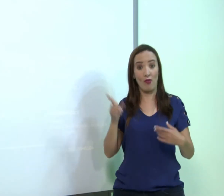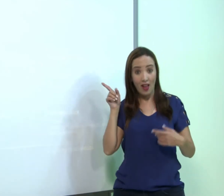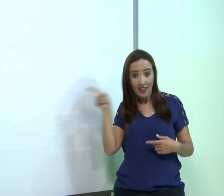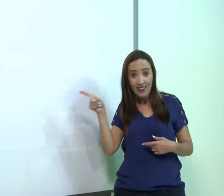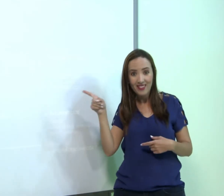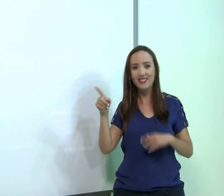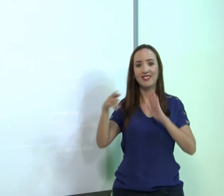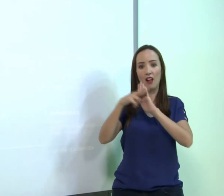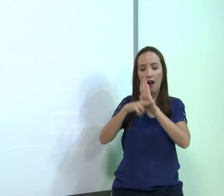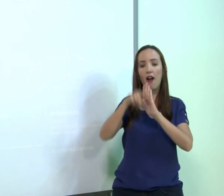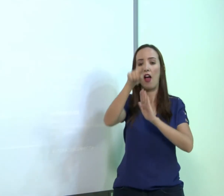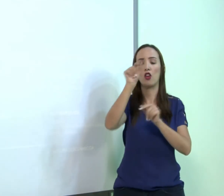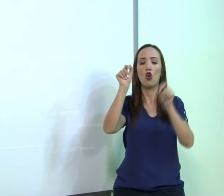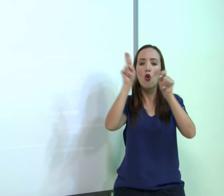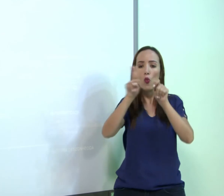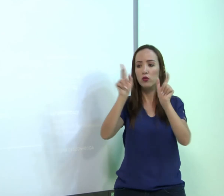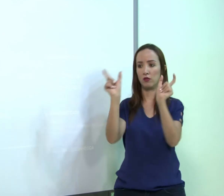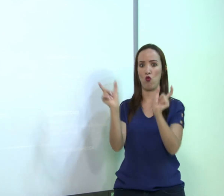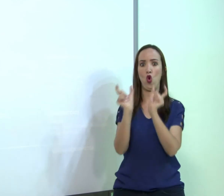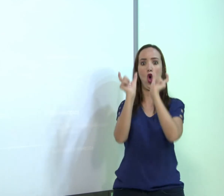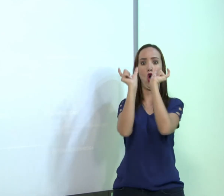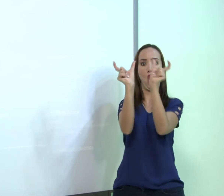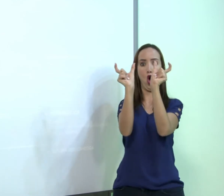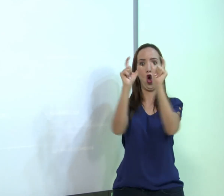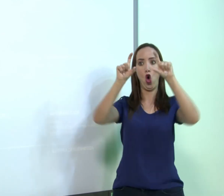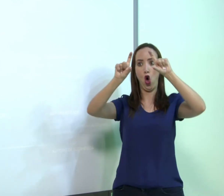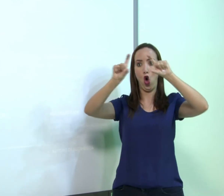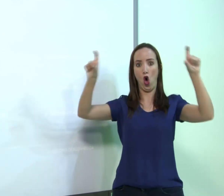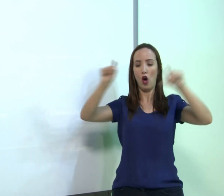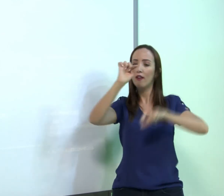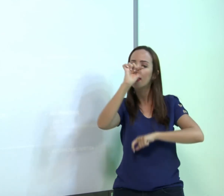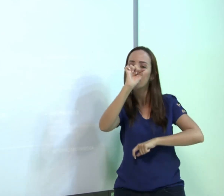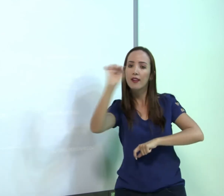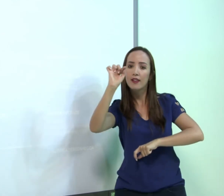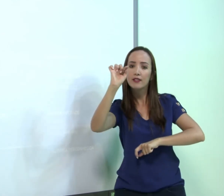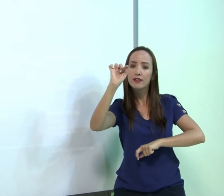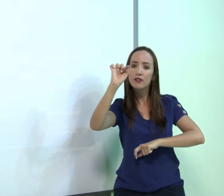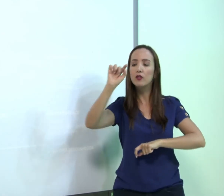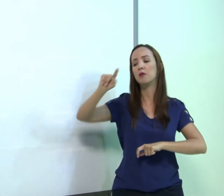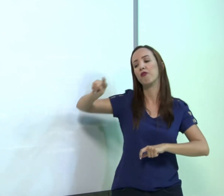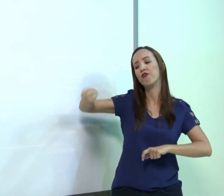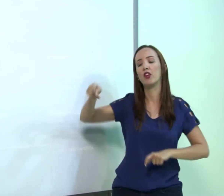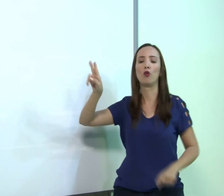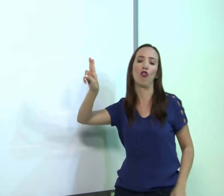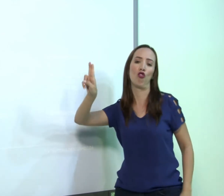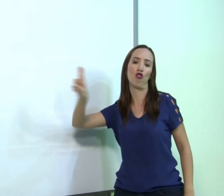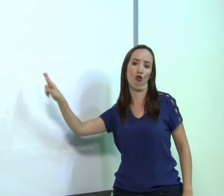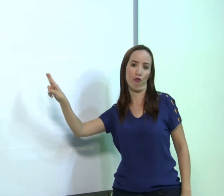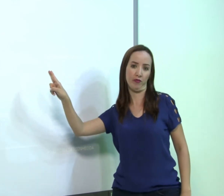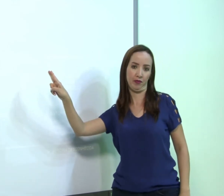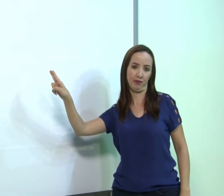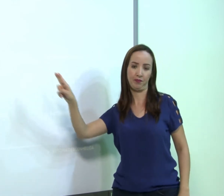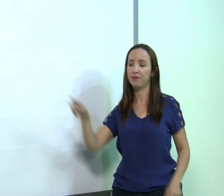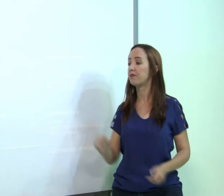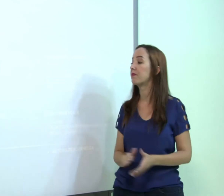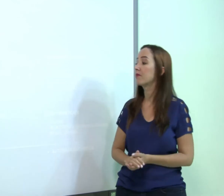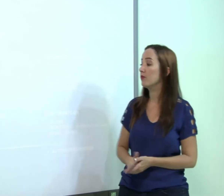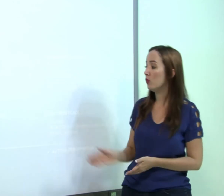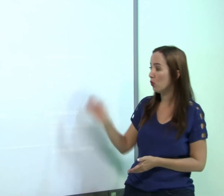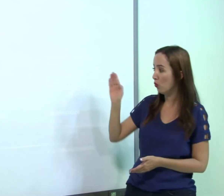Viram? Então, de acordo com a regra, colocamos o nome, um tracinho, outro nome, vírgula e o